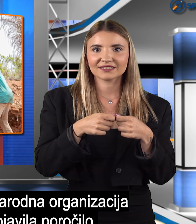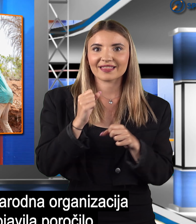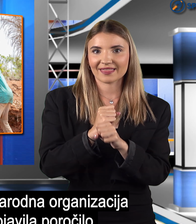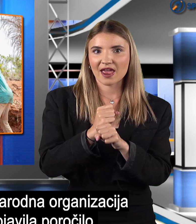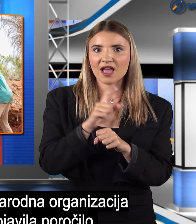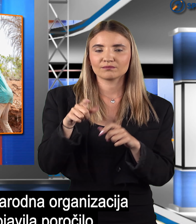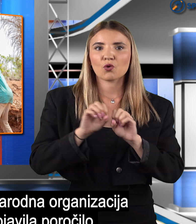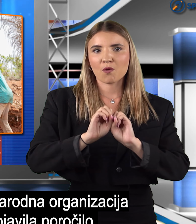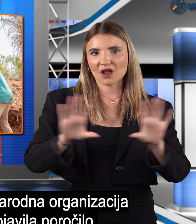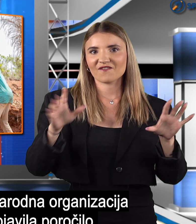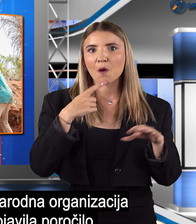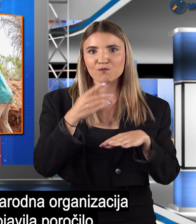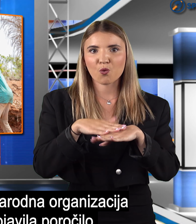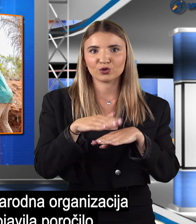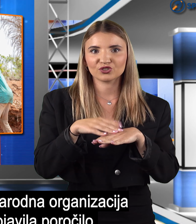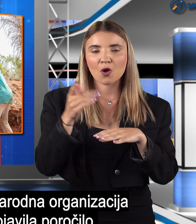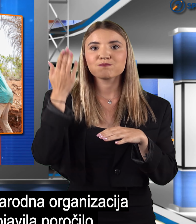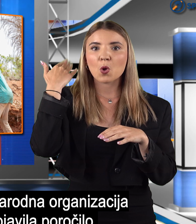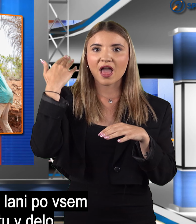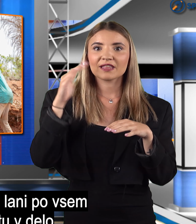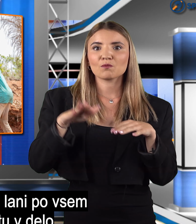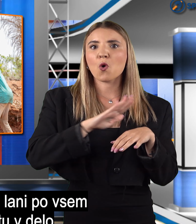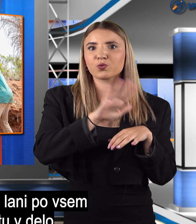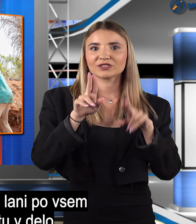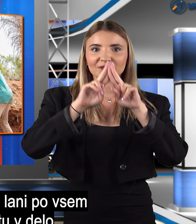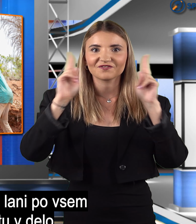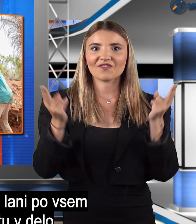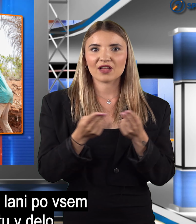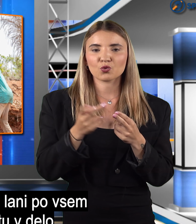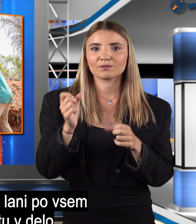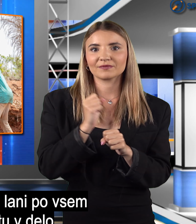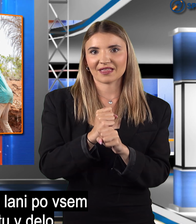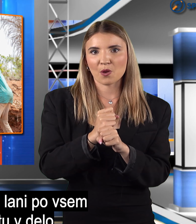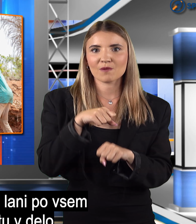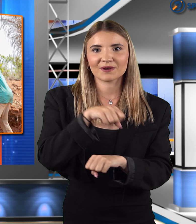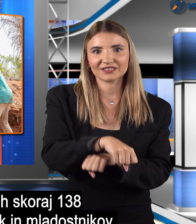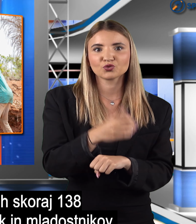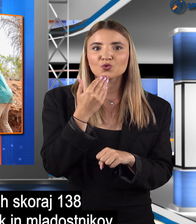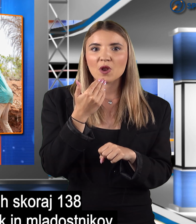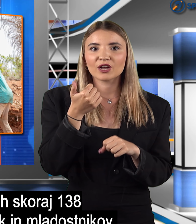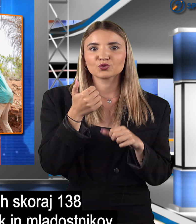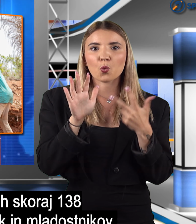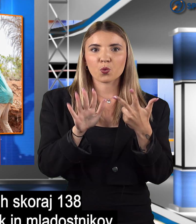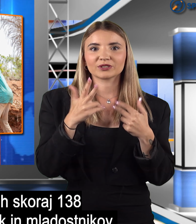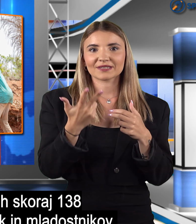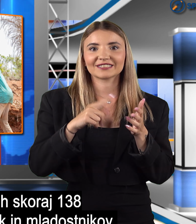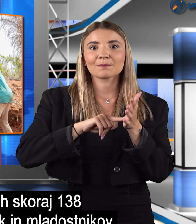sta objavila poročilo, da je bilo lani po vsem svetu v delo prisiljenih skoraj 138